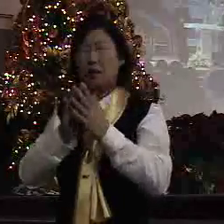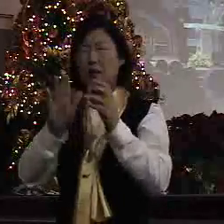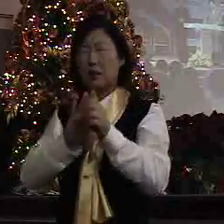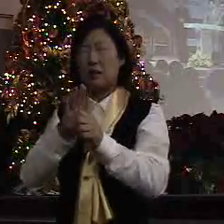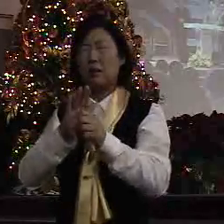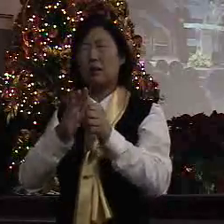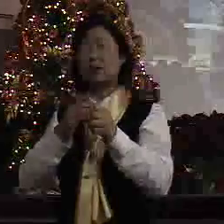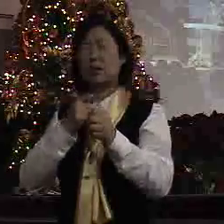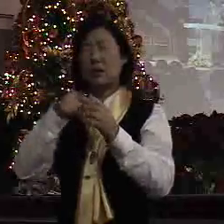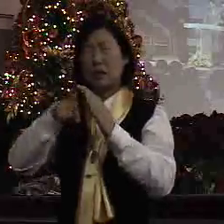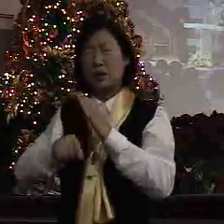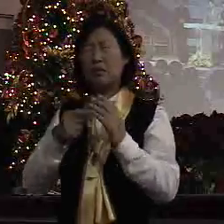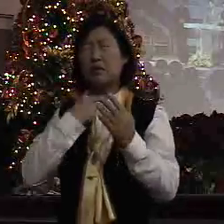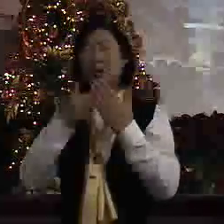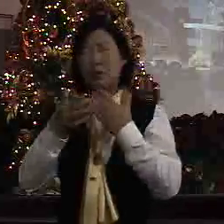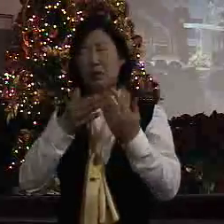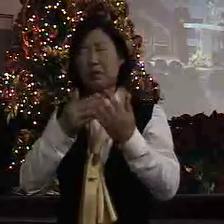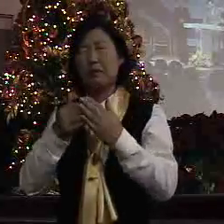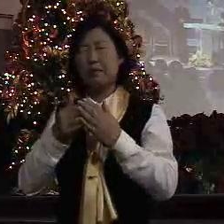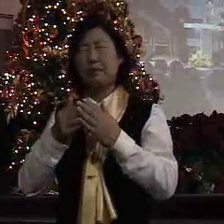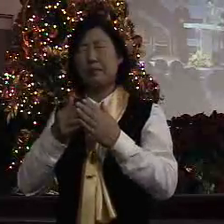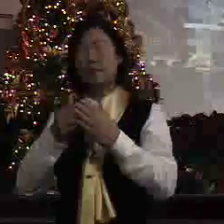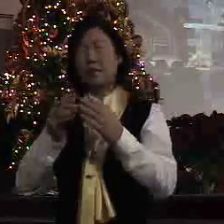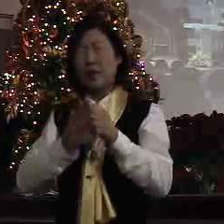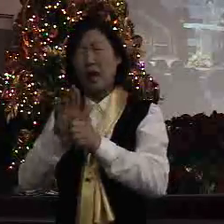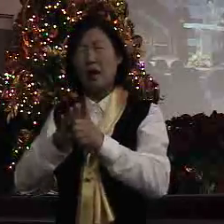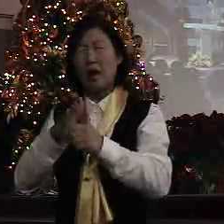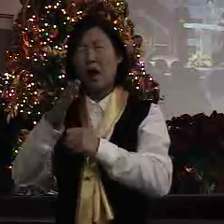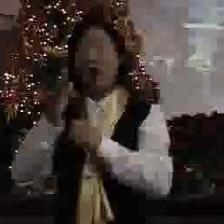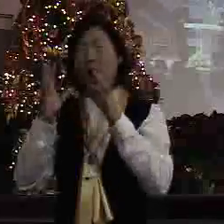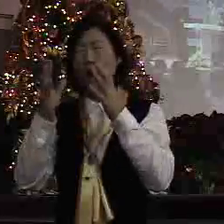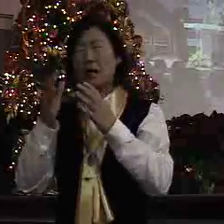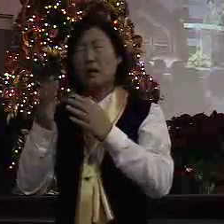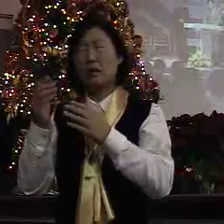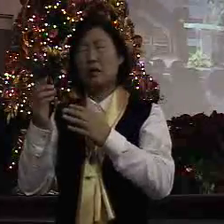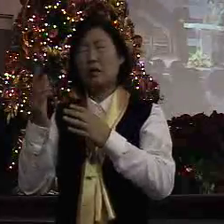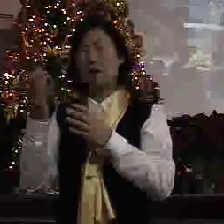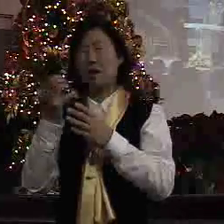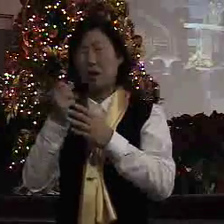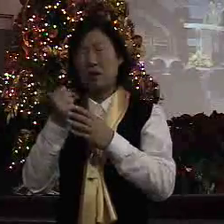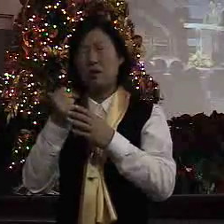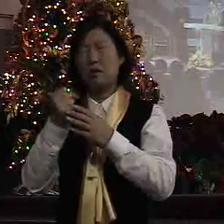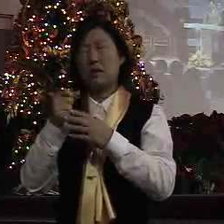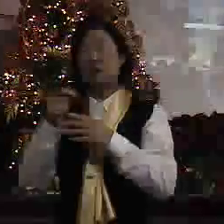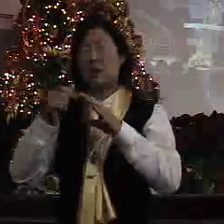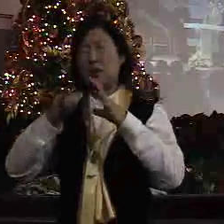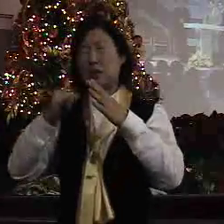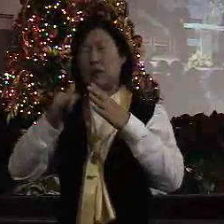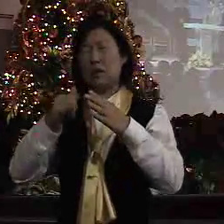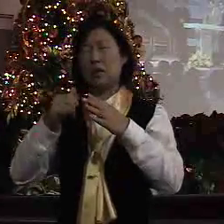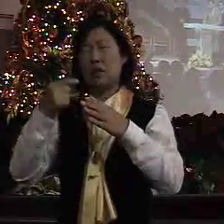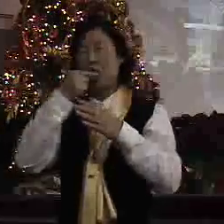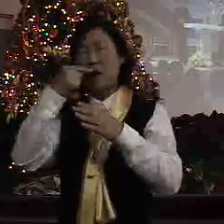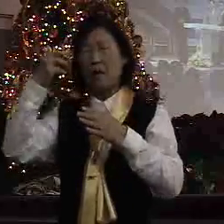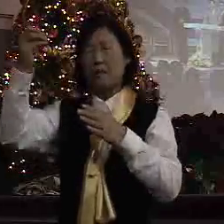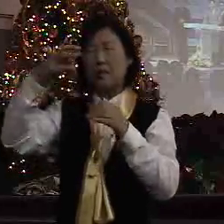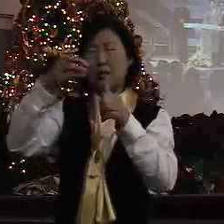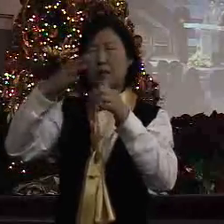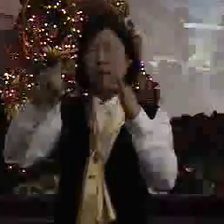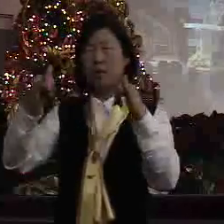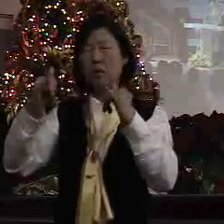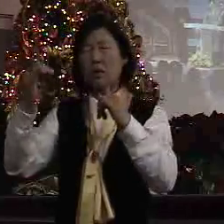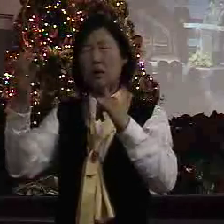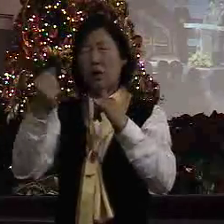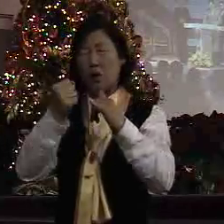깊이 체험하고 하나님을 깊이 사랑하는 아이들로, 성령의 지혜와 능력을 가진 자들로, 이 세상의 소금과 빛이 된 자들로, 이